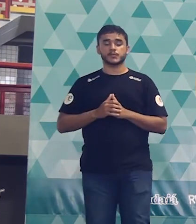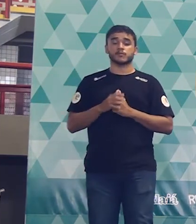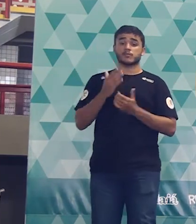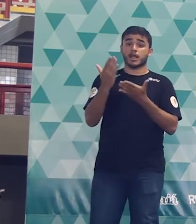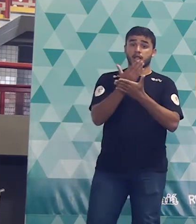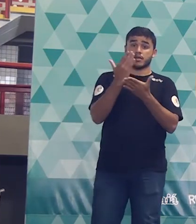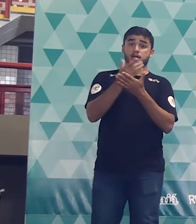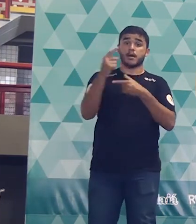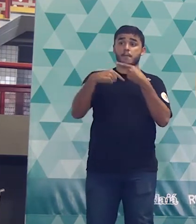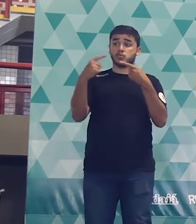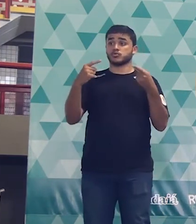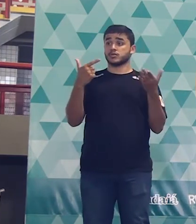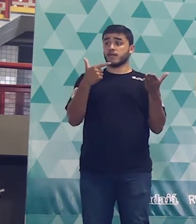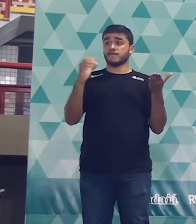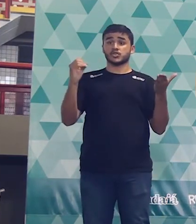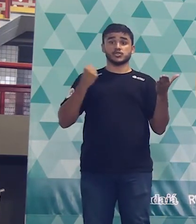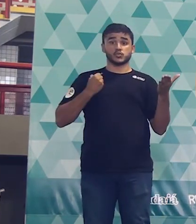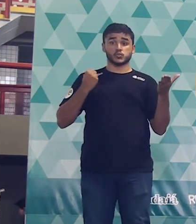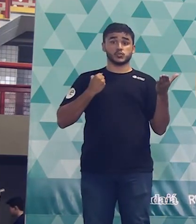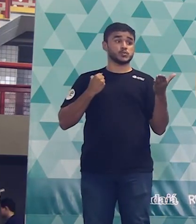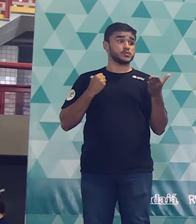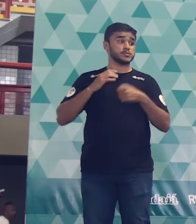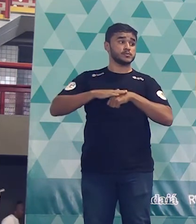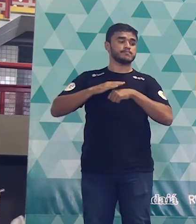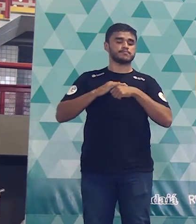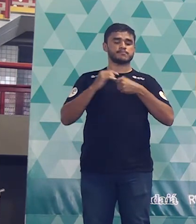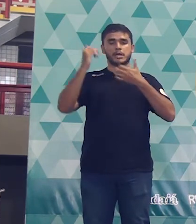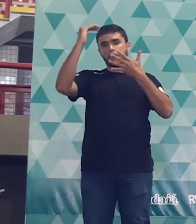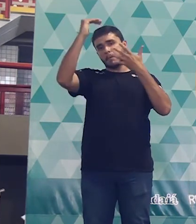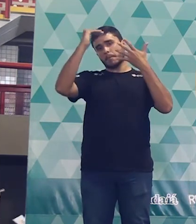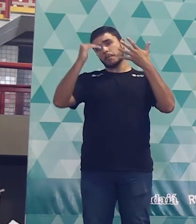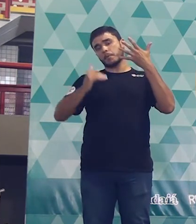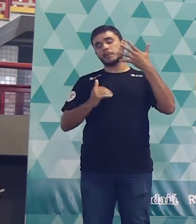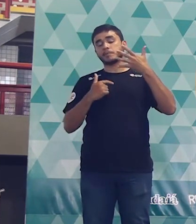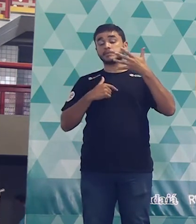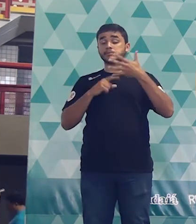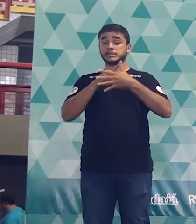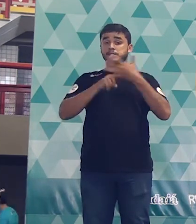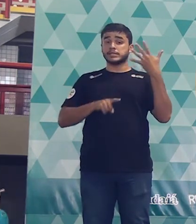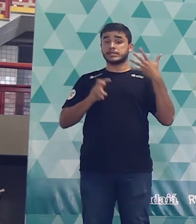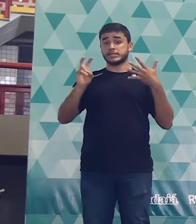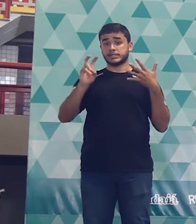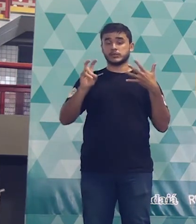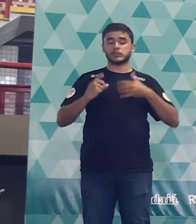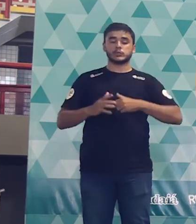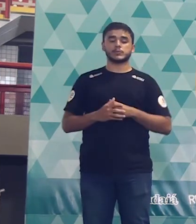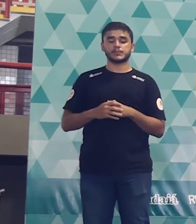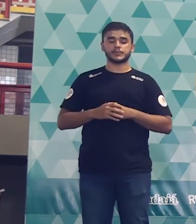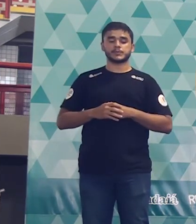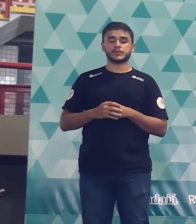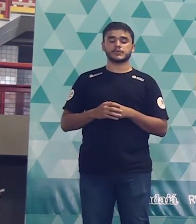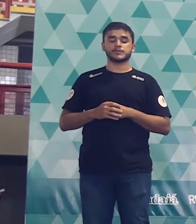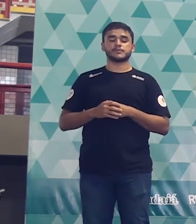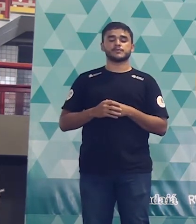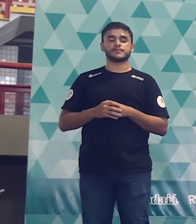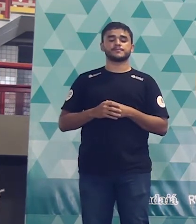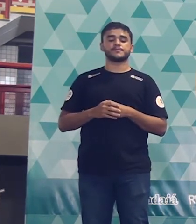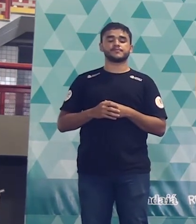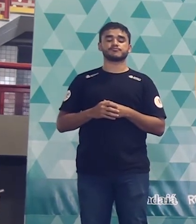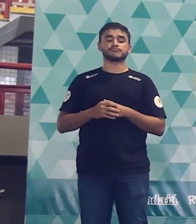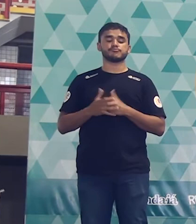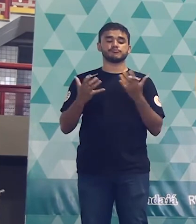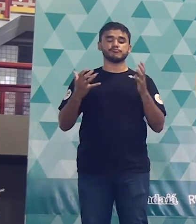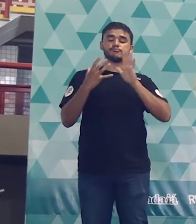a gente vai aí ver alguns, tá? Eu listei 5, que são os mais importantes procedimentos de leitura. E eu também gostaria que você